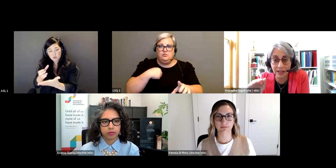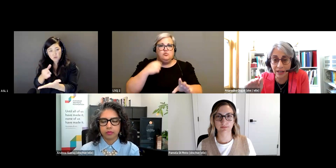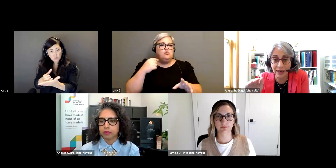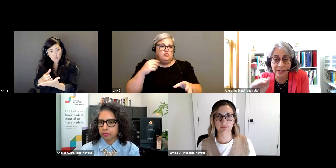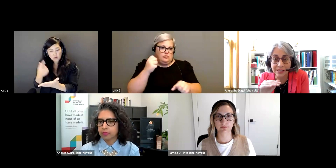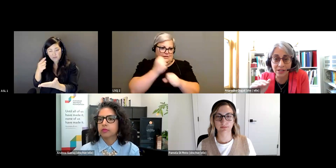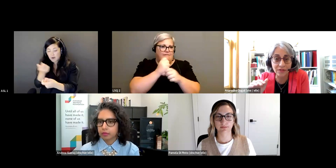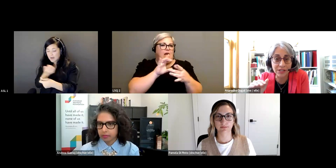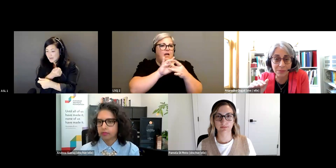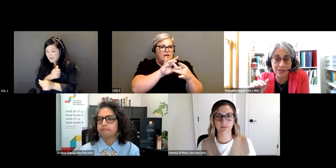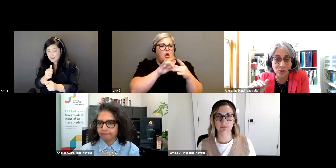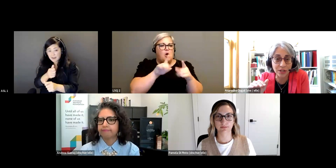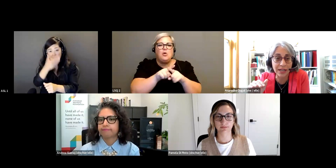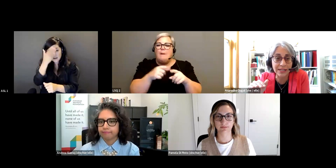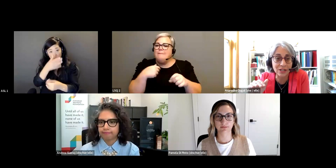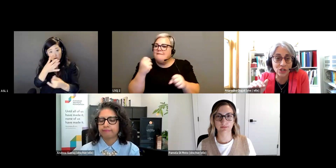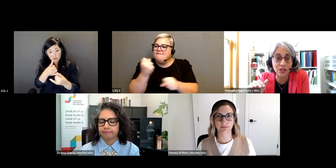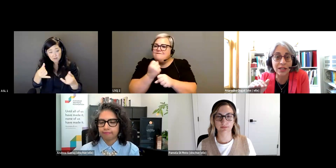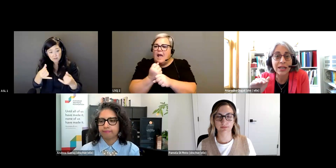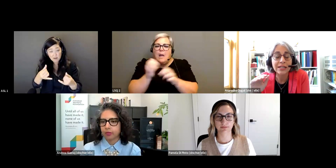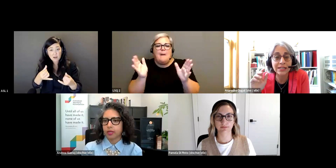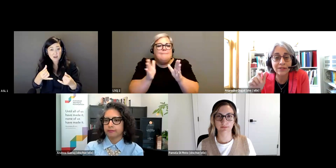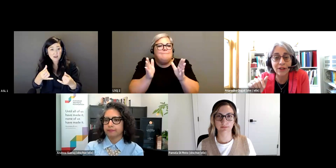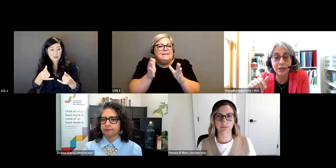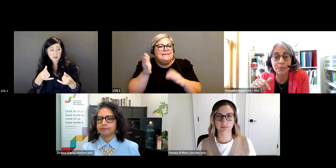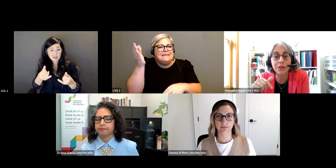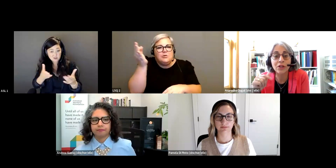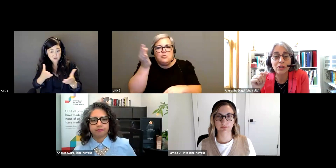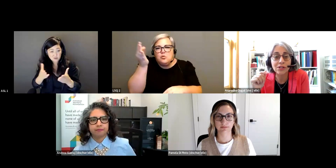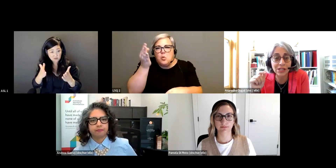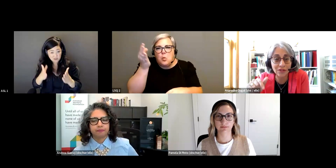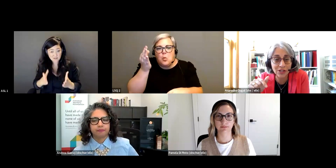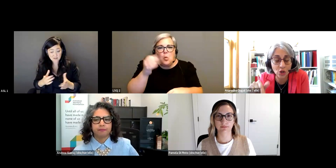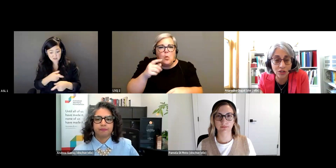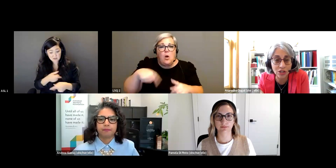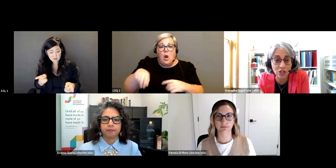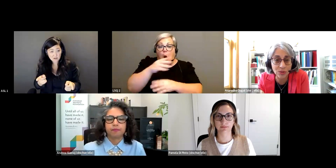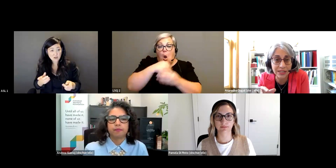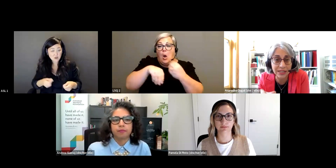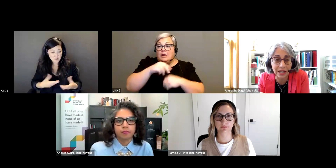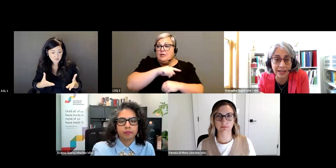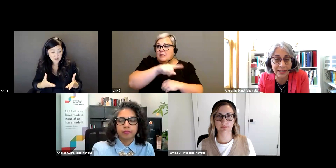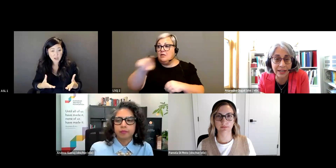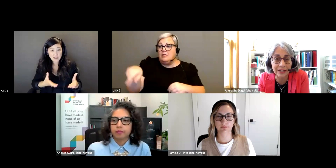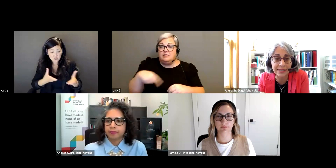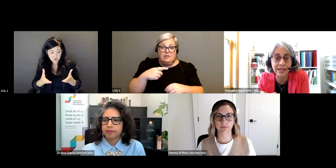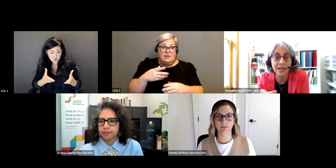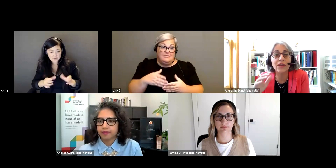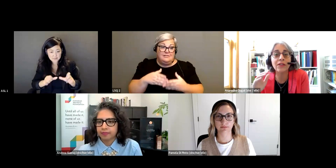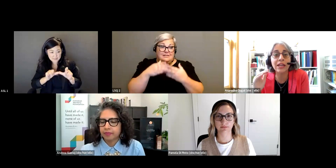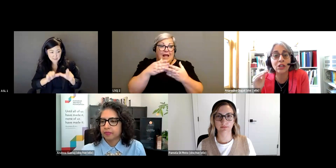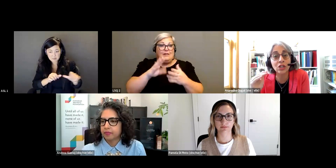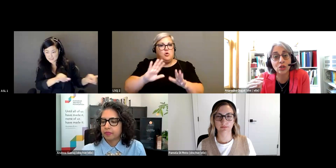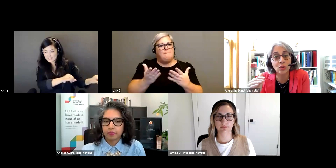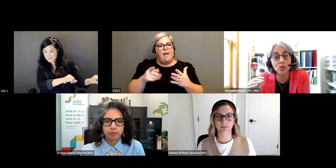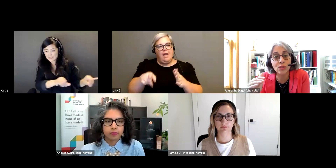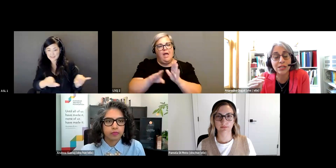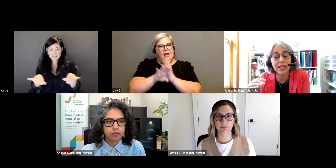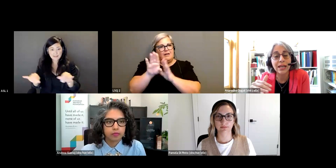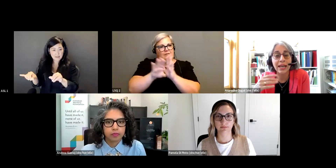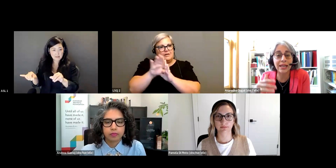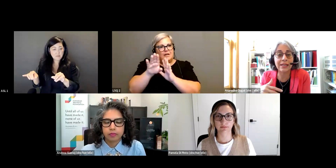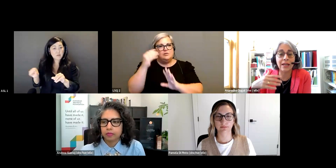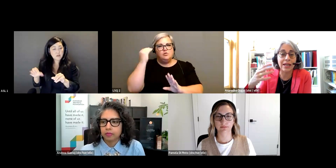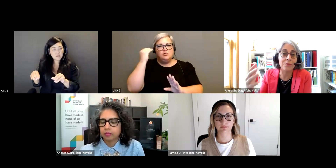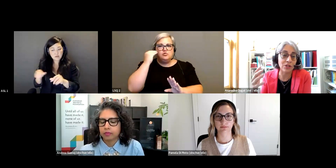un mini-cours qui permet à tous les organismes de services de première ligne de développer des lignes directrices en